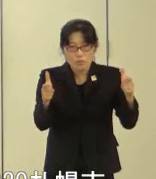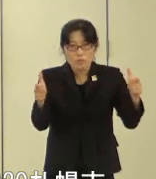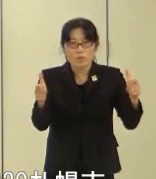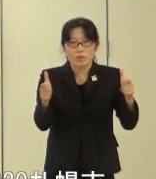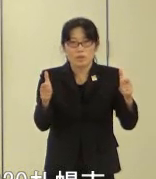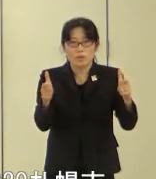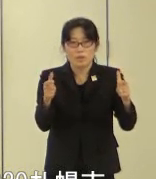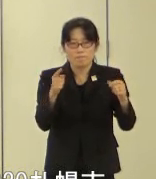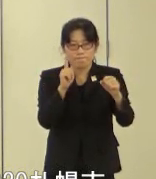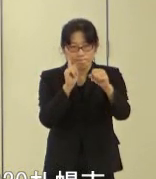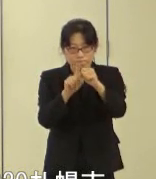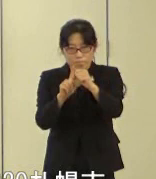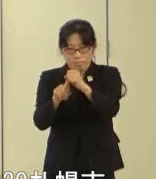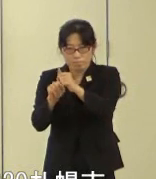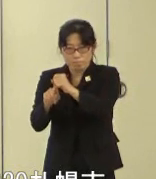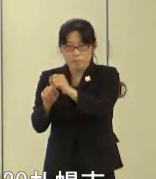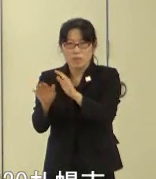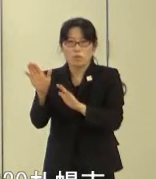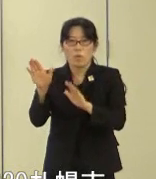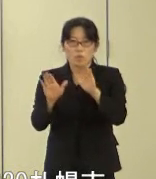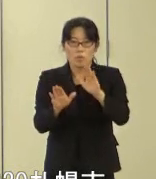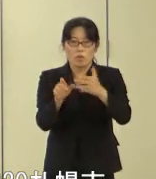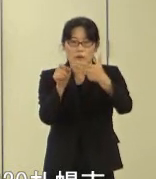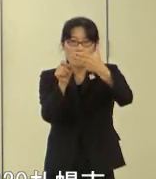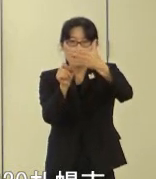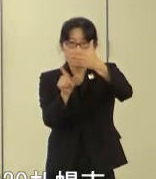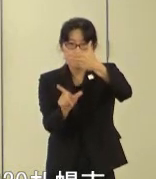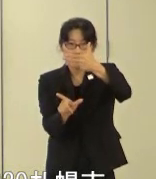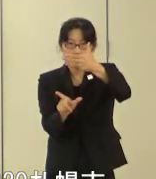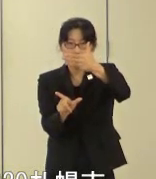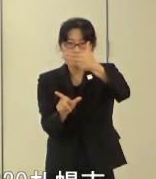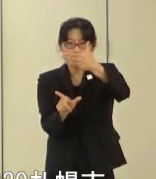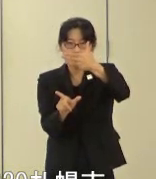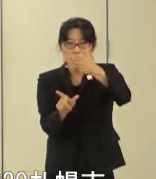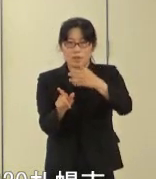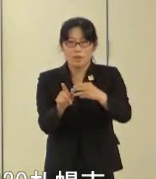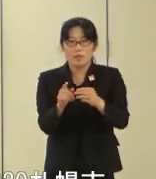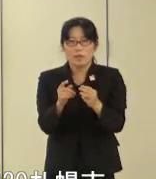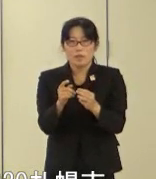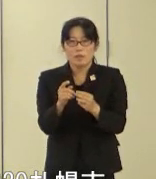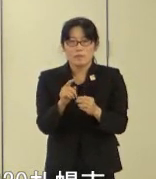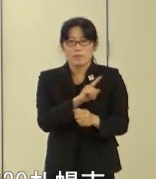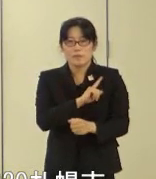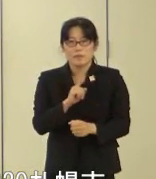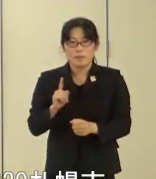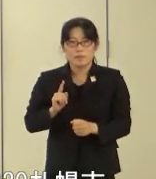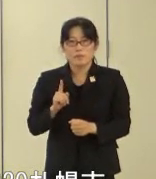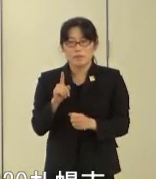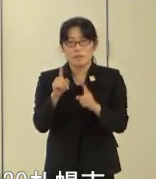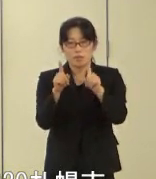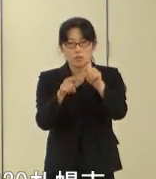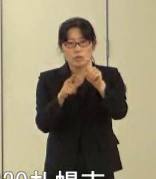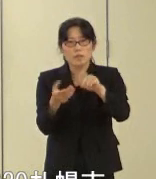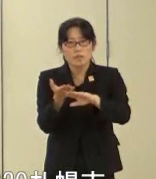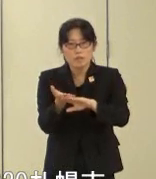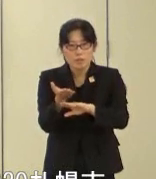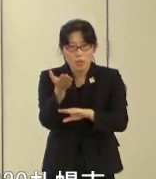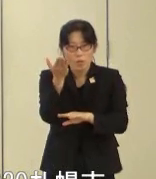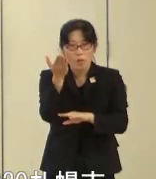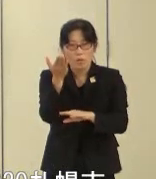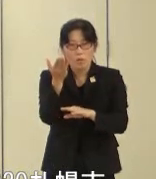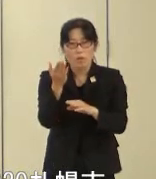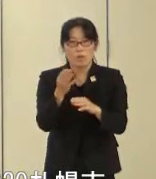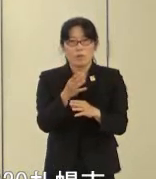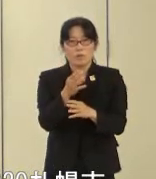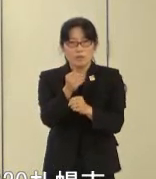染者が確認をされているという状況で、8月に入りますと10人2桁を超える日もですね、多くな